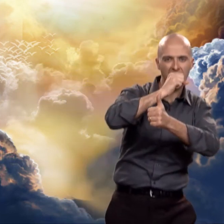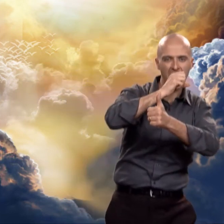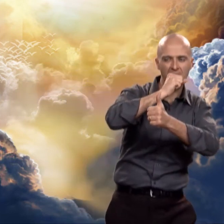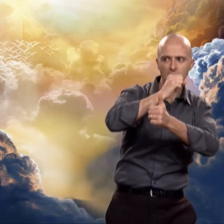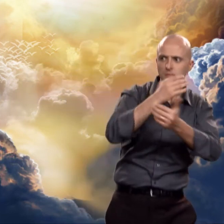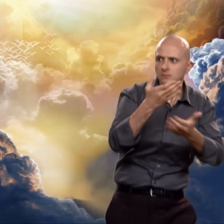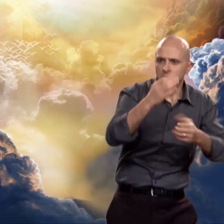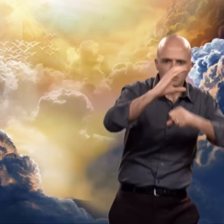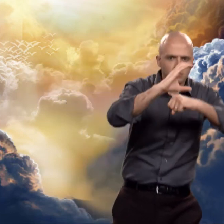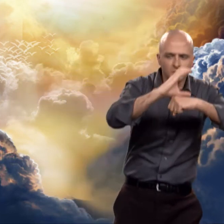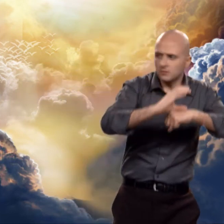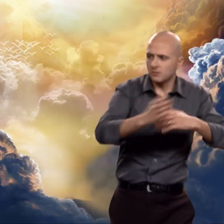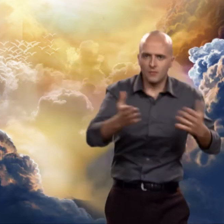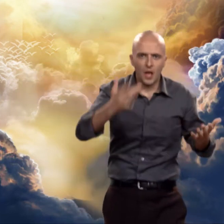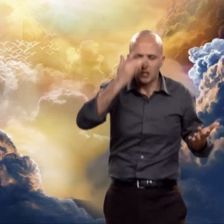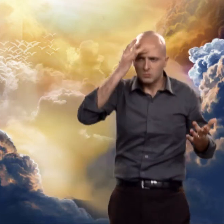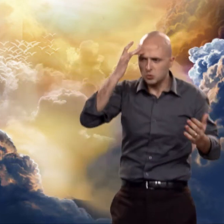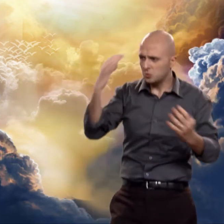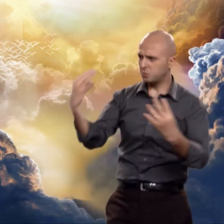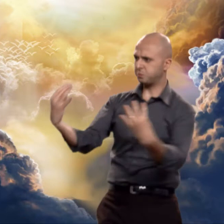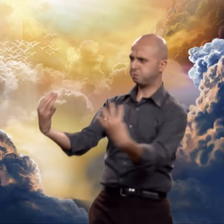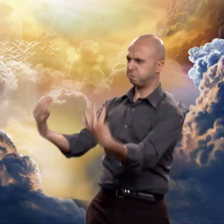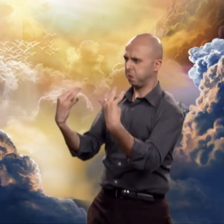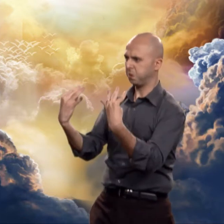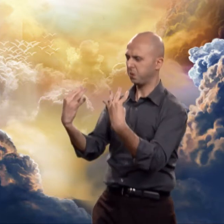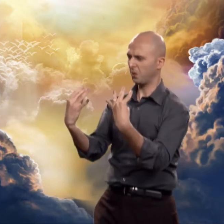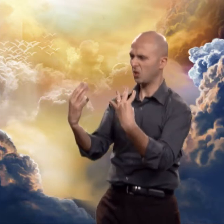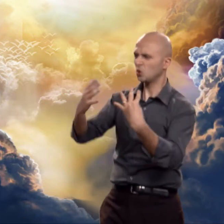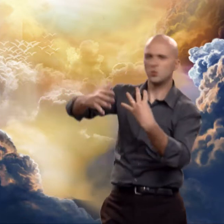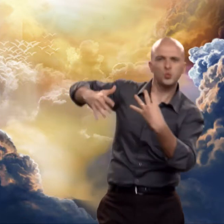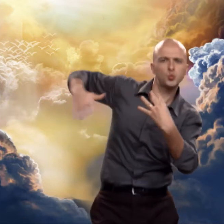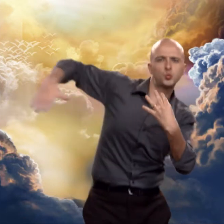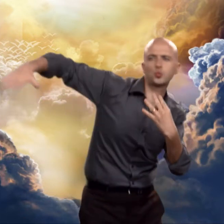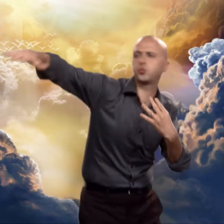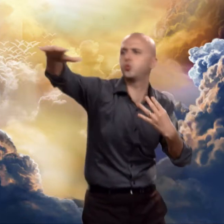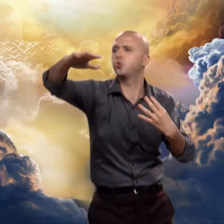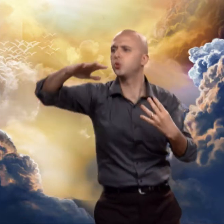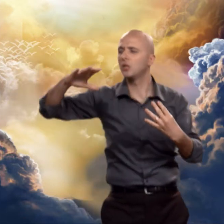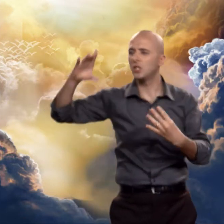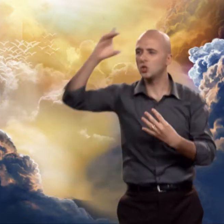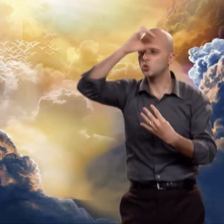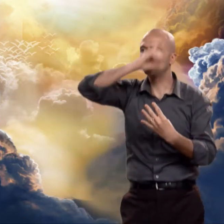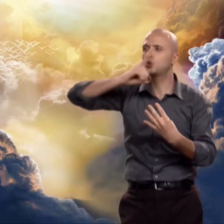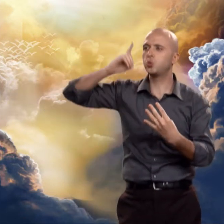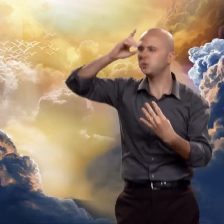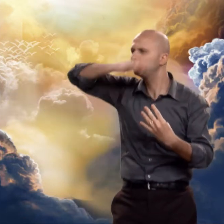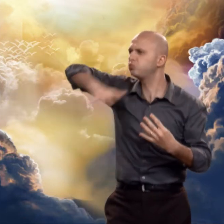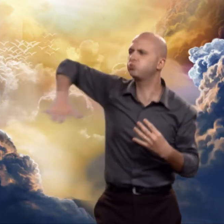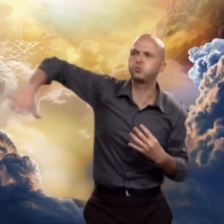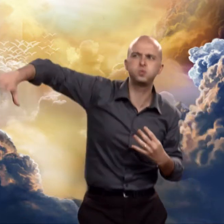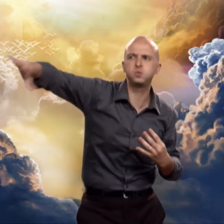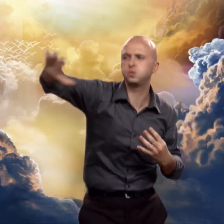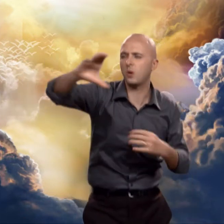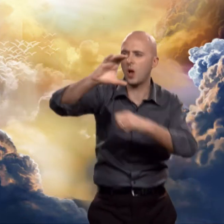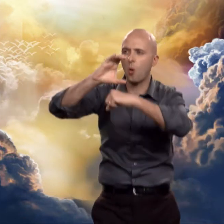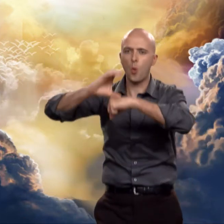elevada para dirigir os movimentos de reforma espiritual é que esses confiam em seus credos e sistemas teológicos,